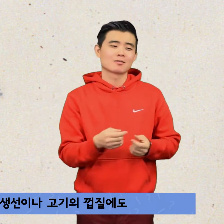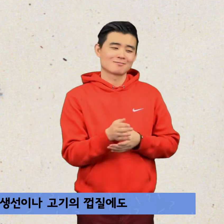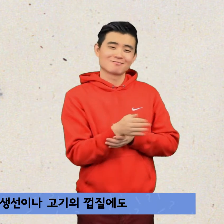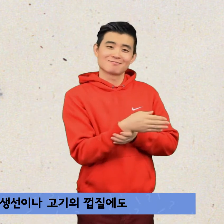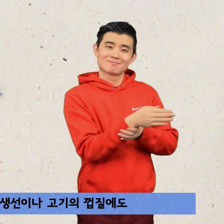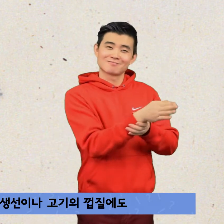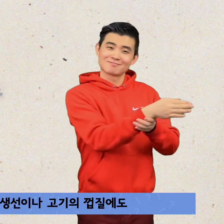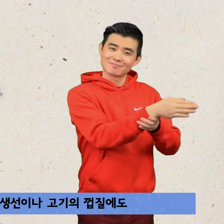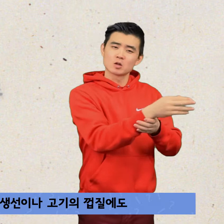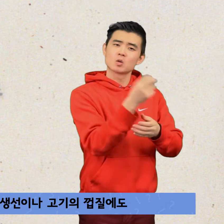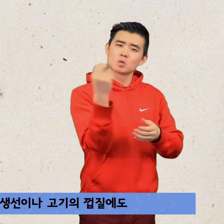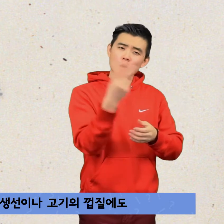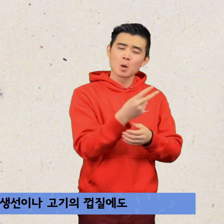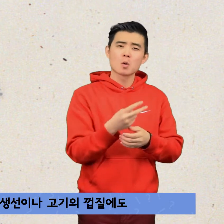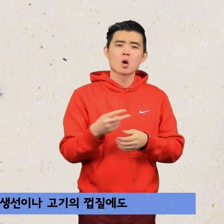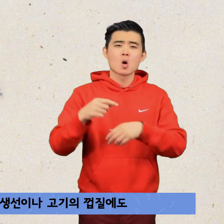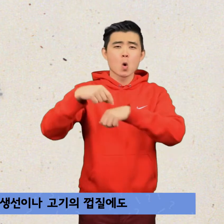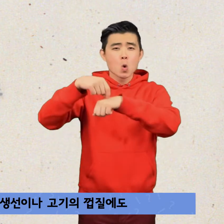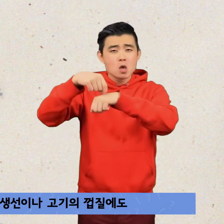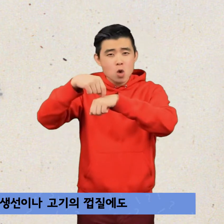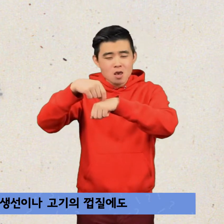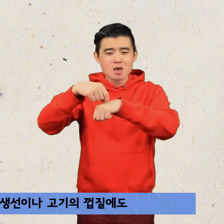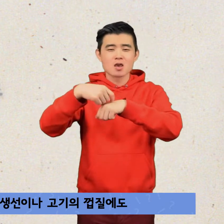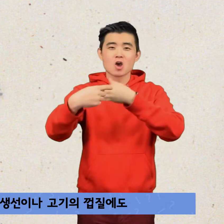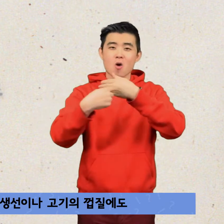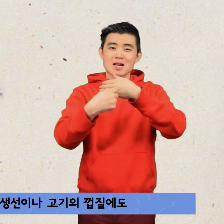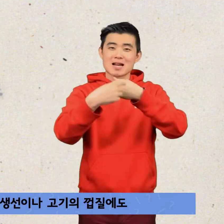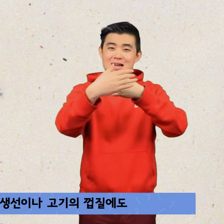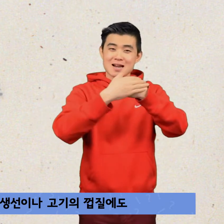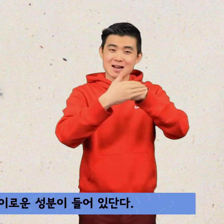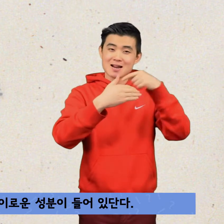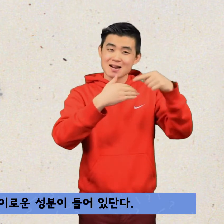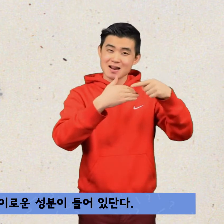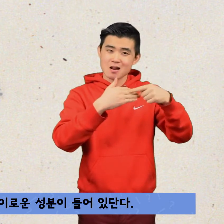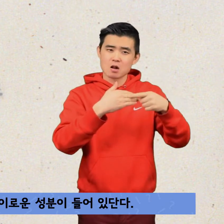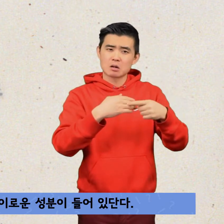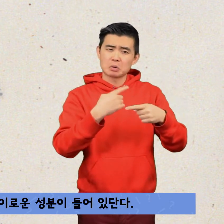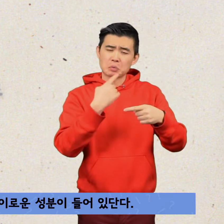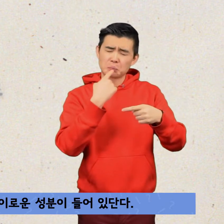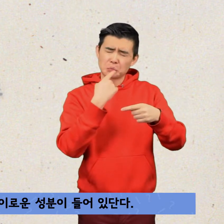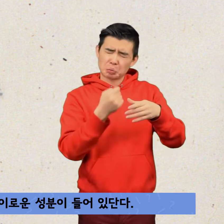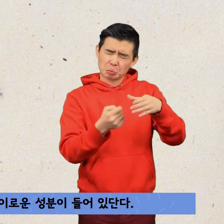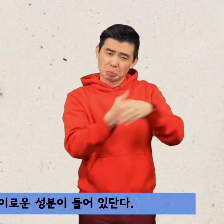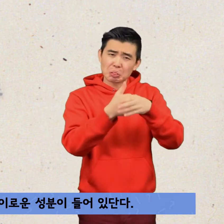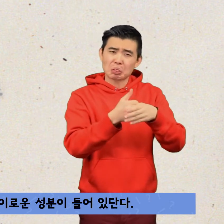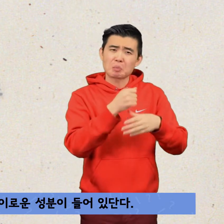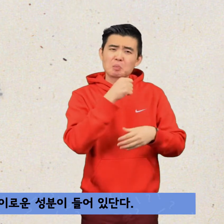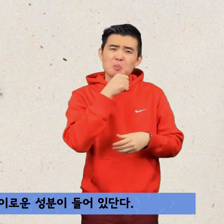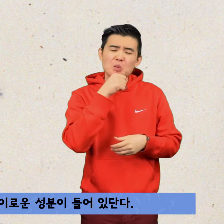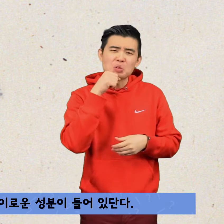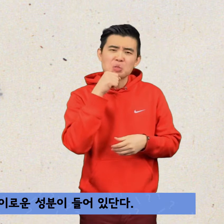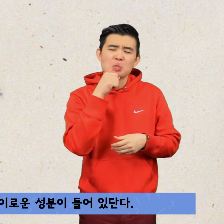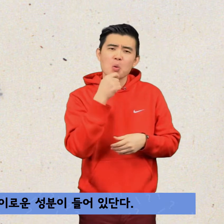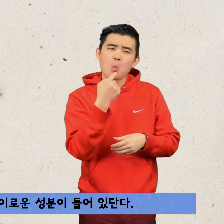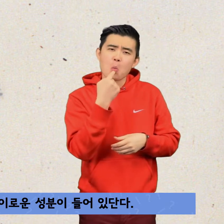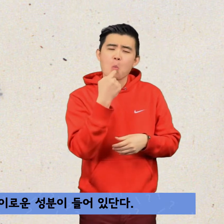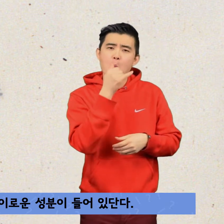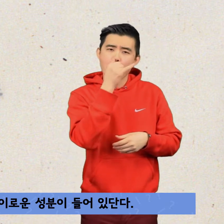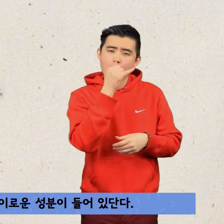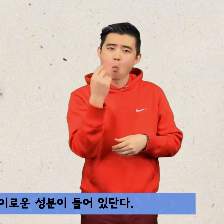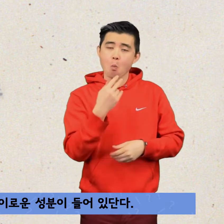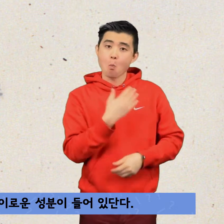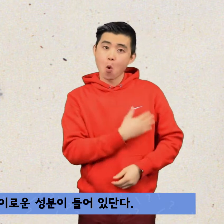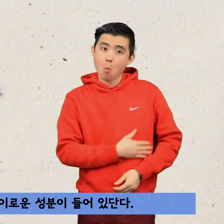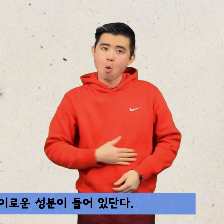생선이나 고기의 껍질에도 독특한 맛을 내면서 몸에 이로운